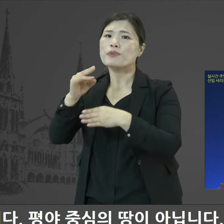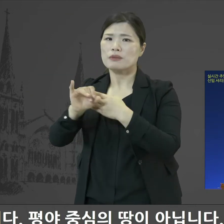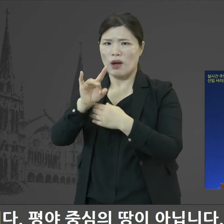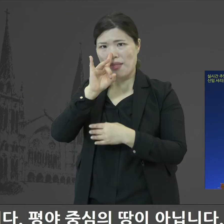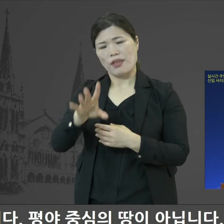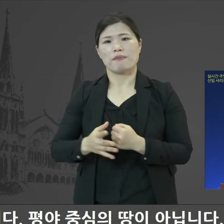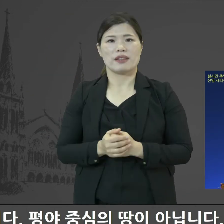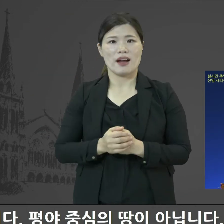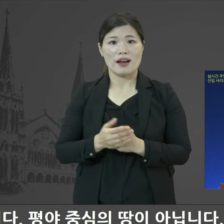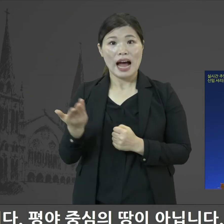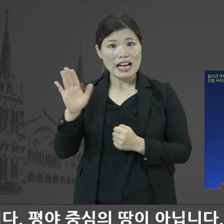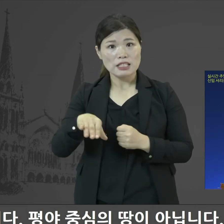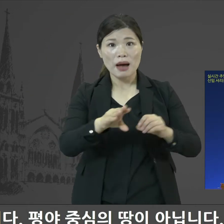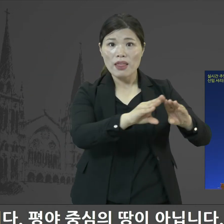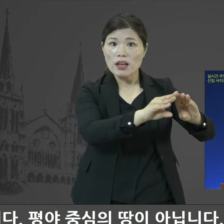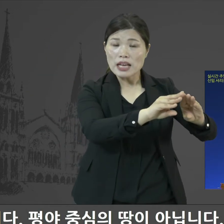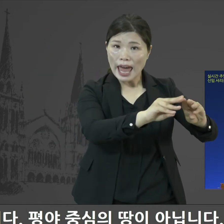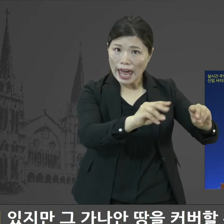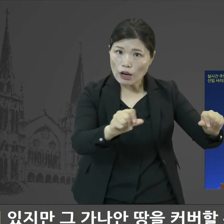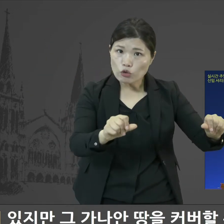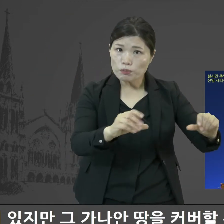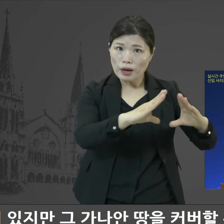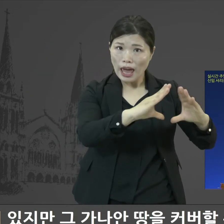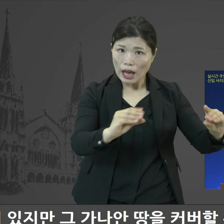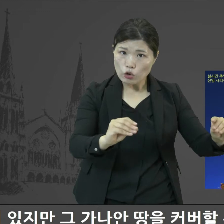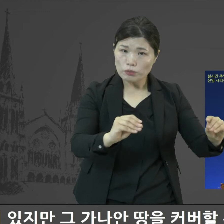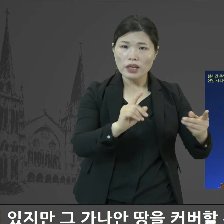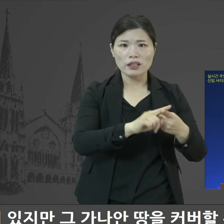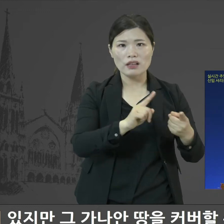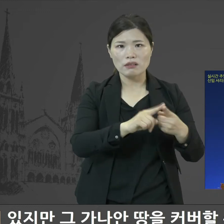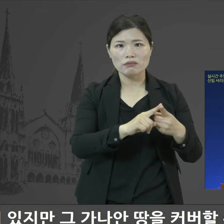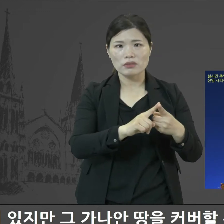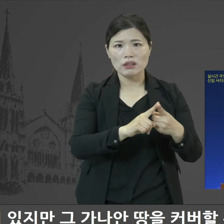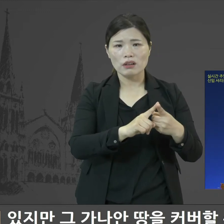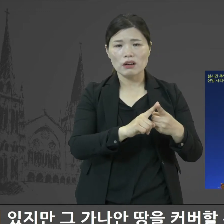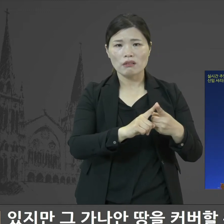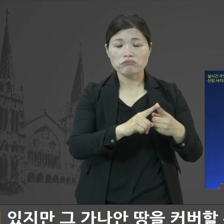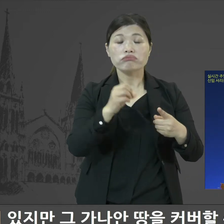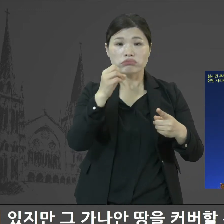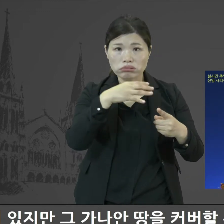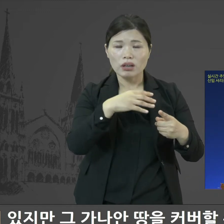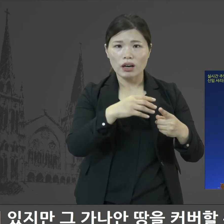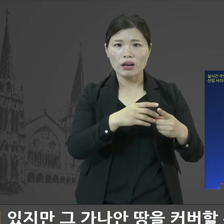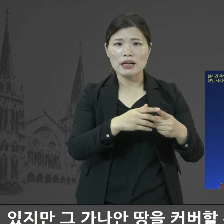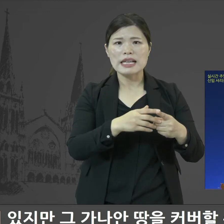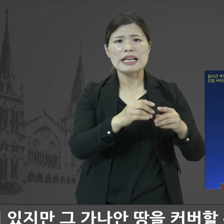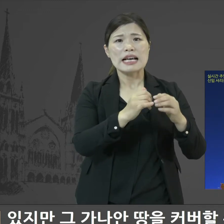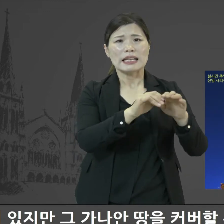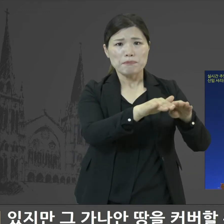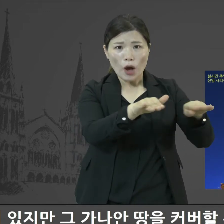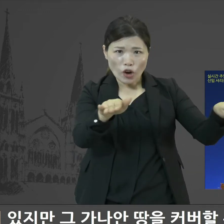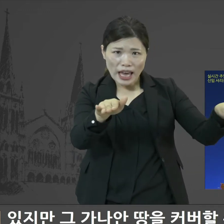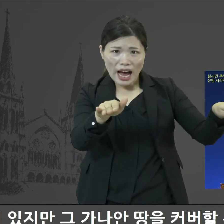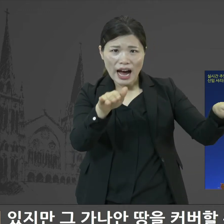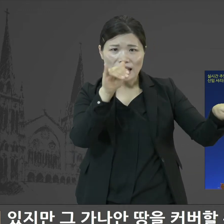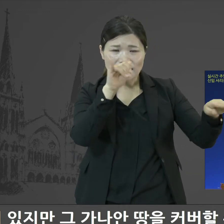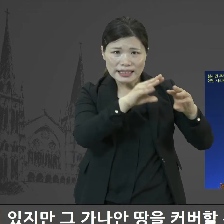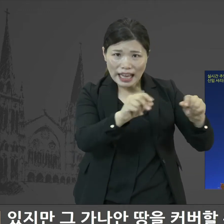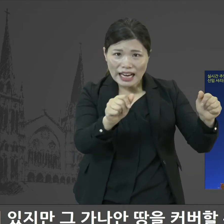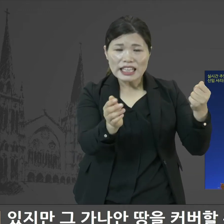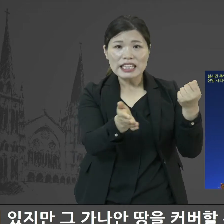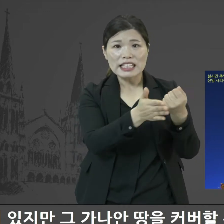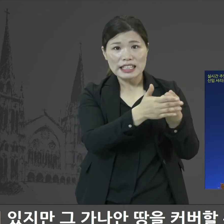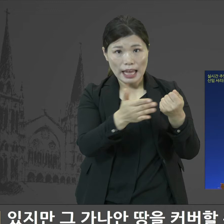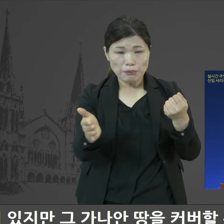애굽은 충분히 인간의 노력을 사용해서 살 수 있는 땅입니다. 대부분 다 평야지대고 치수를